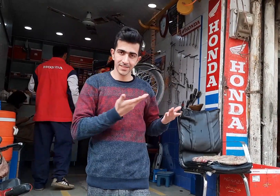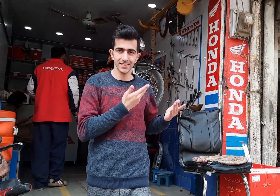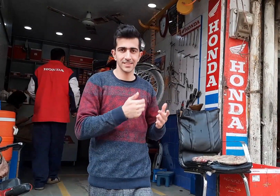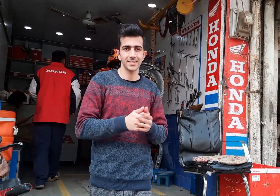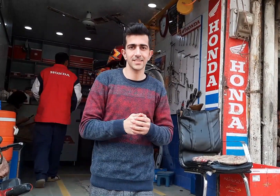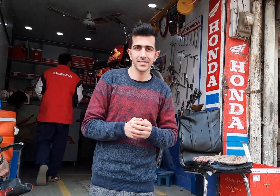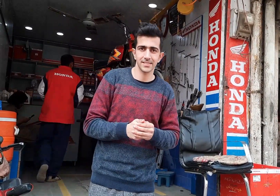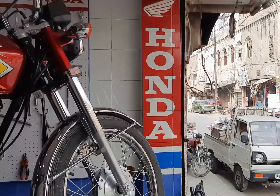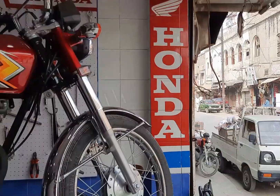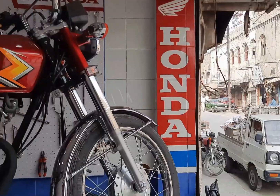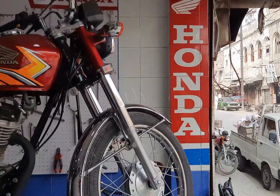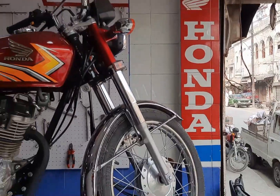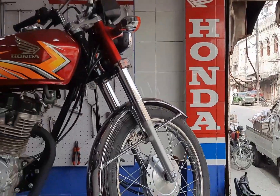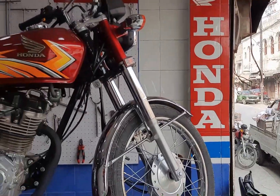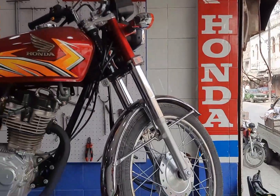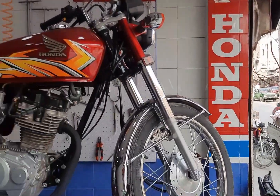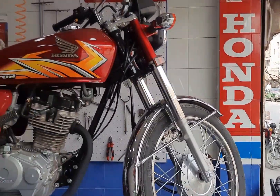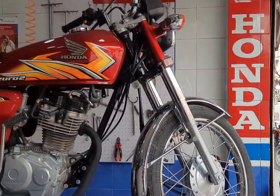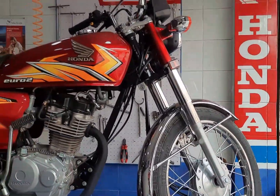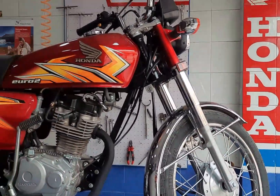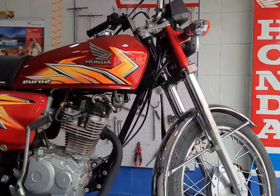آج چلیں اسے ملتے اور اس کی لائف سٹوری جانتے ہیں